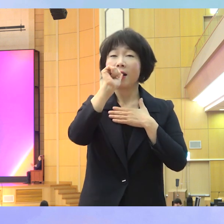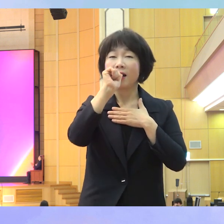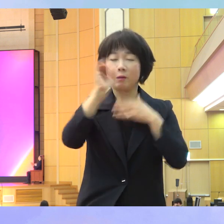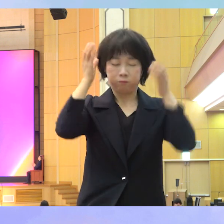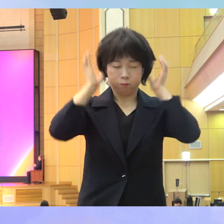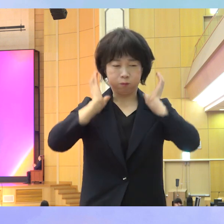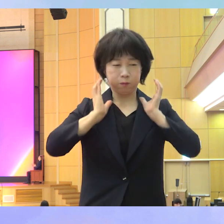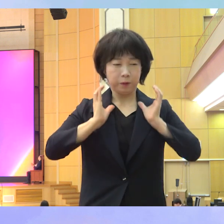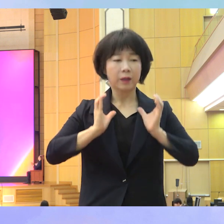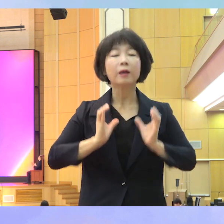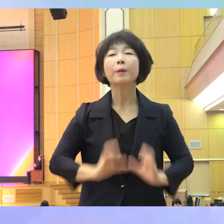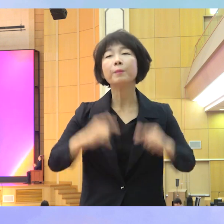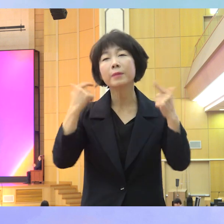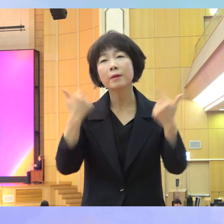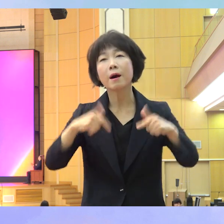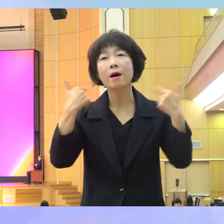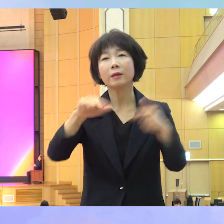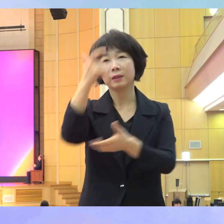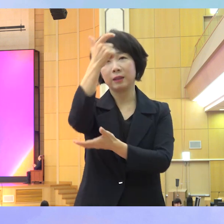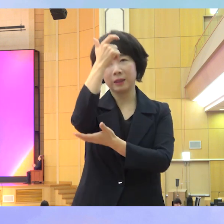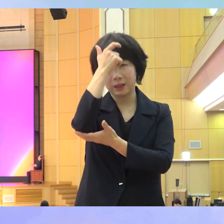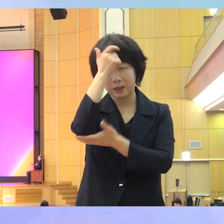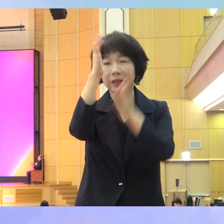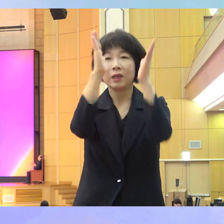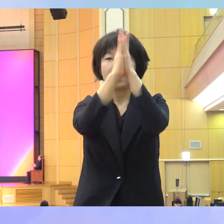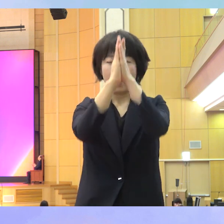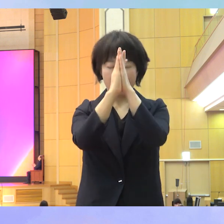복음의 합주 입고 늘